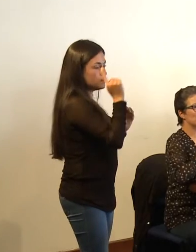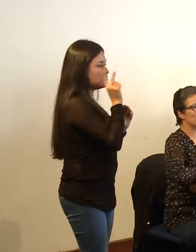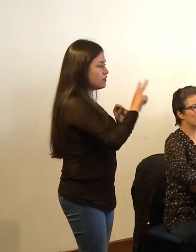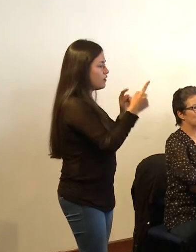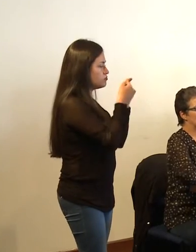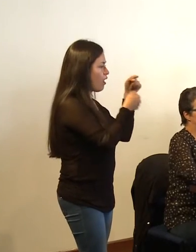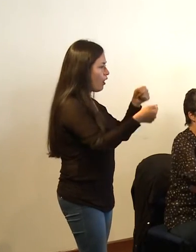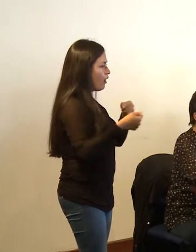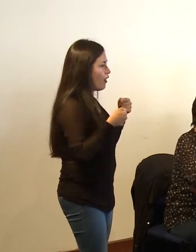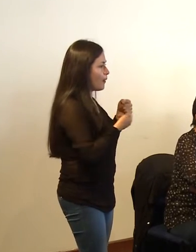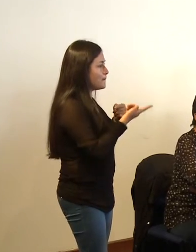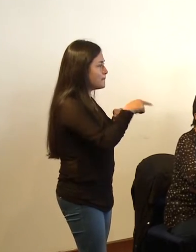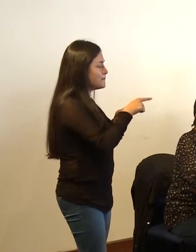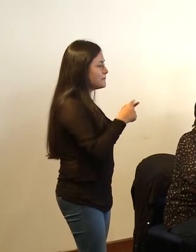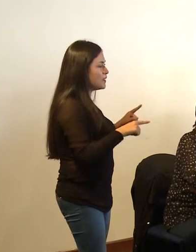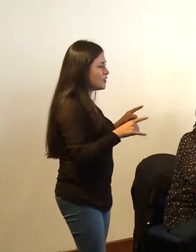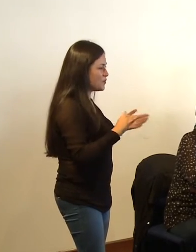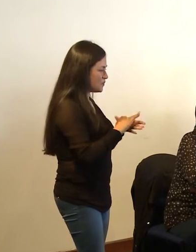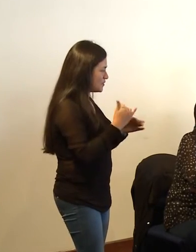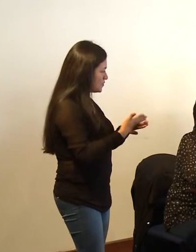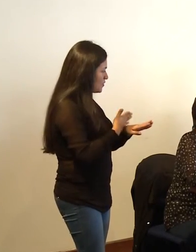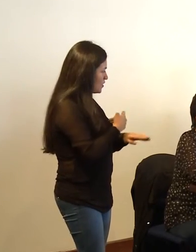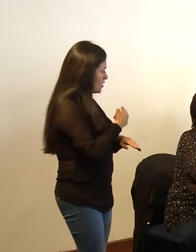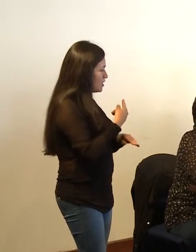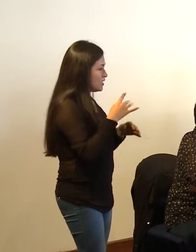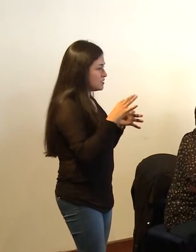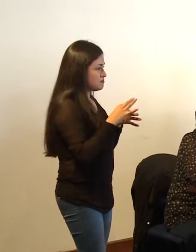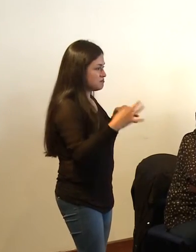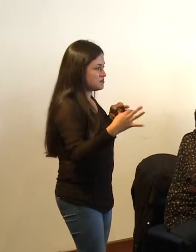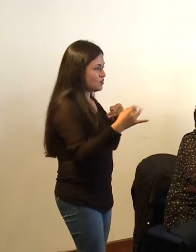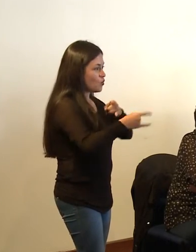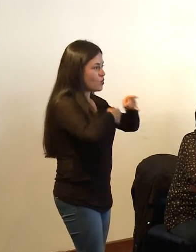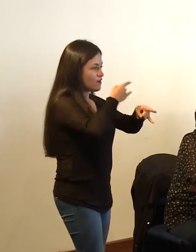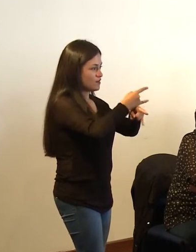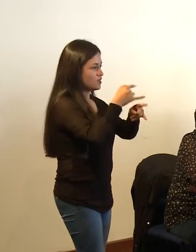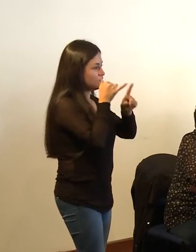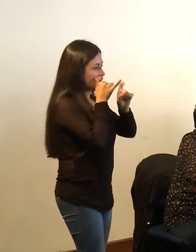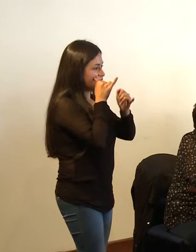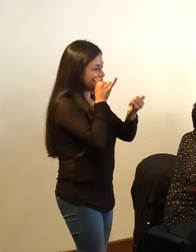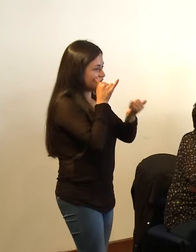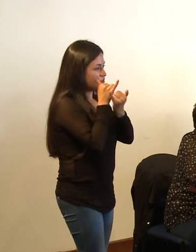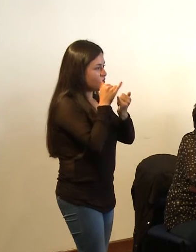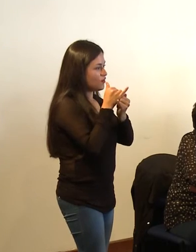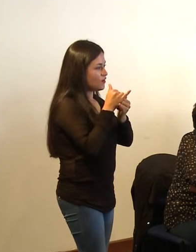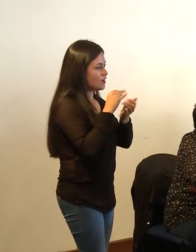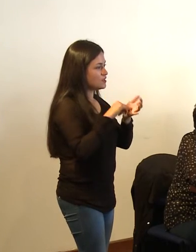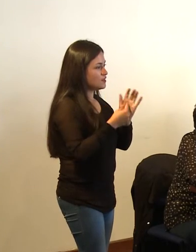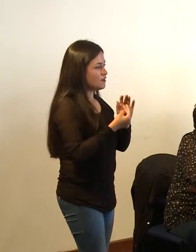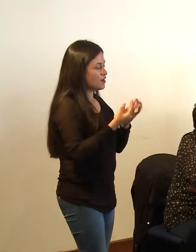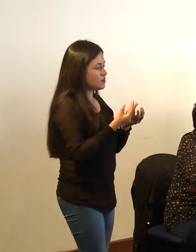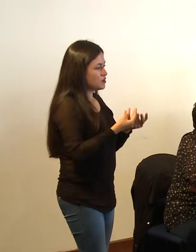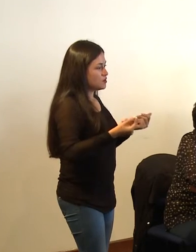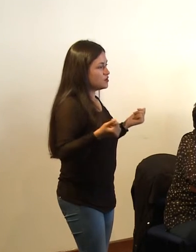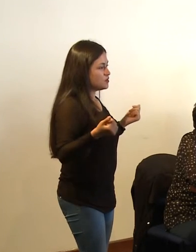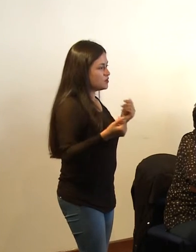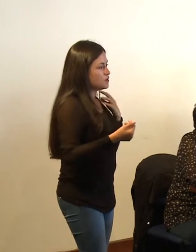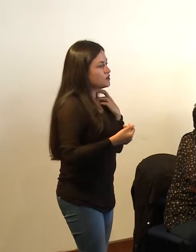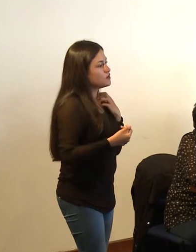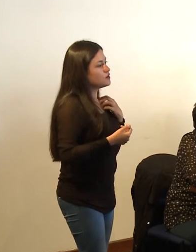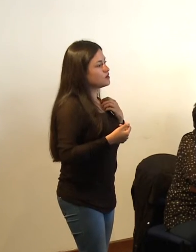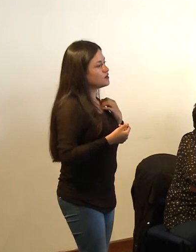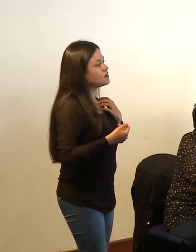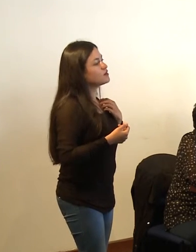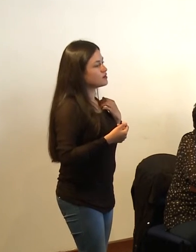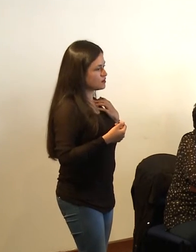debate, pero se trata de esto que Pili llama la desuniversalización epistémica, el pararnos desde lo alterno, desde las